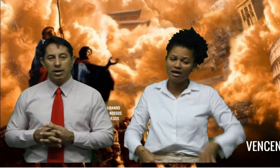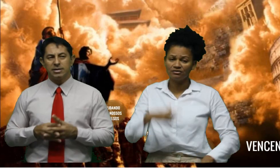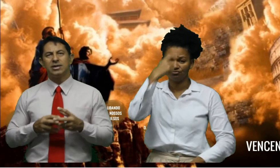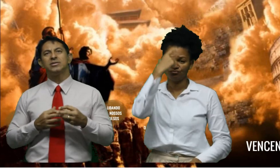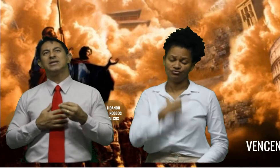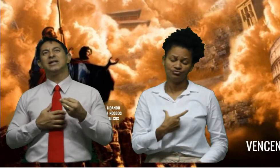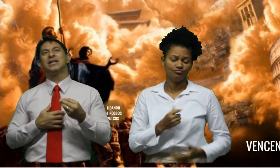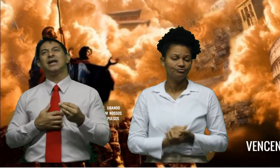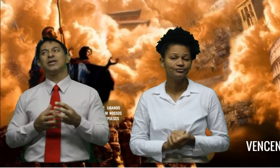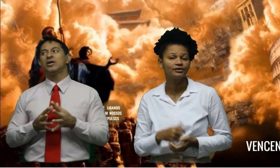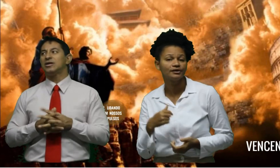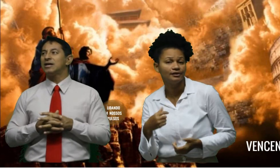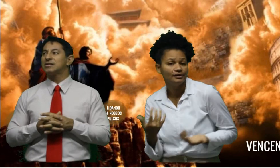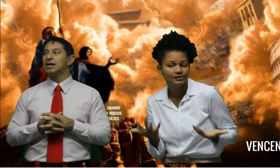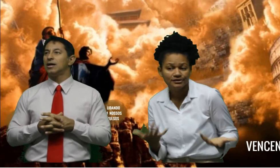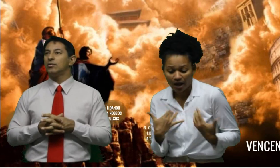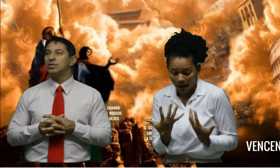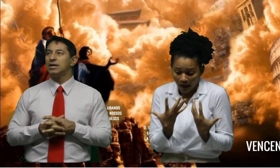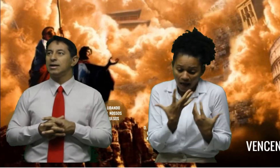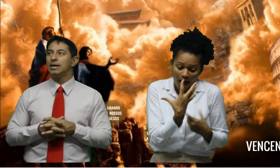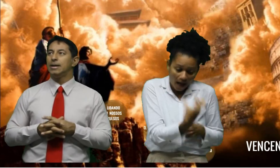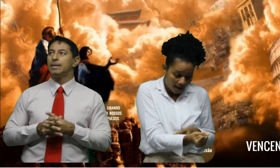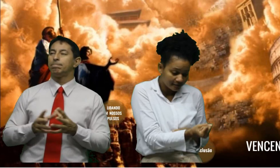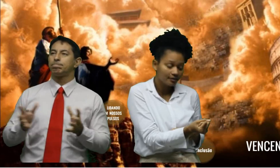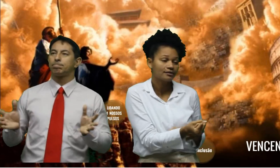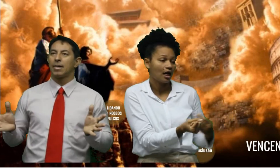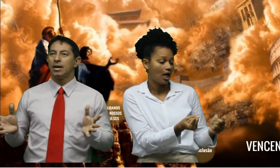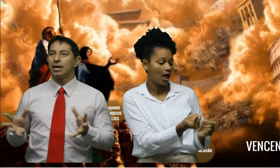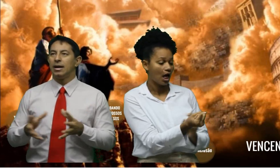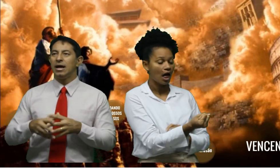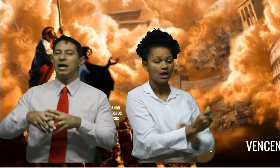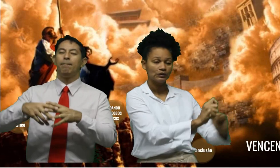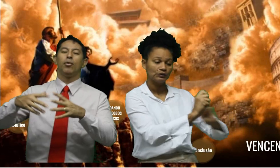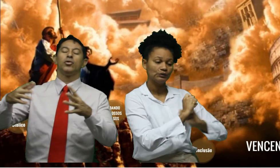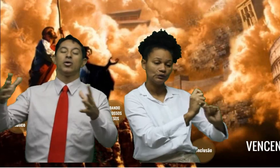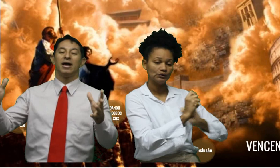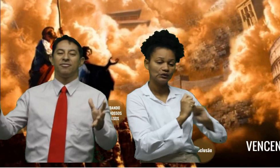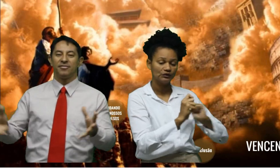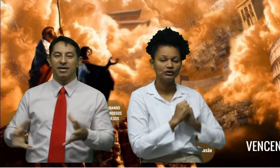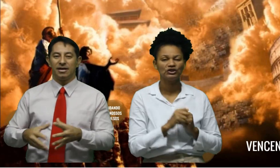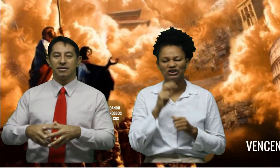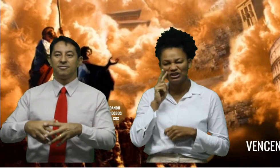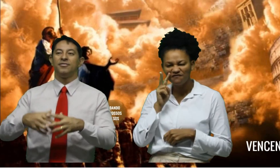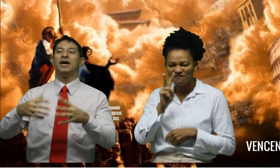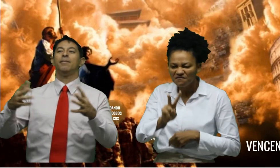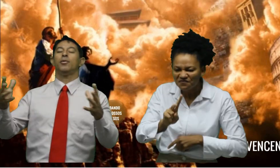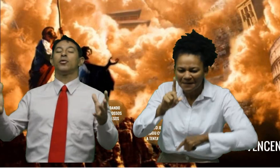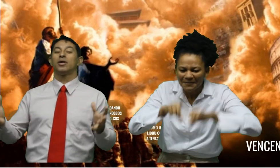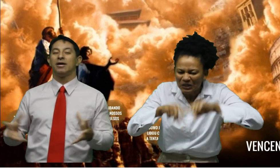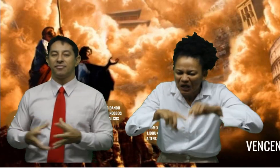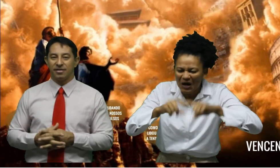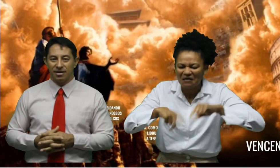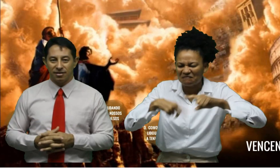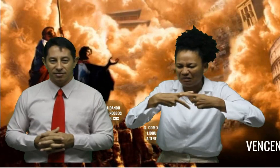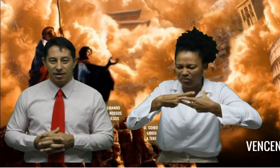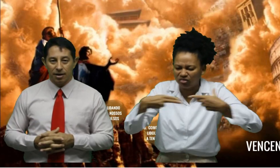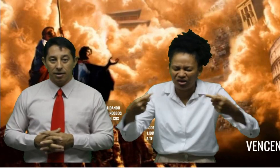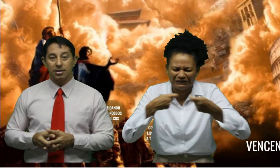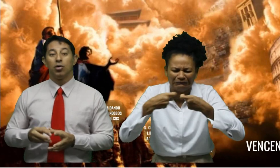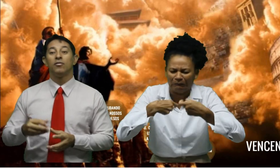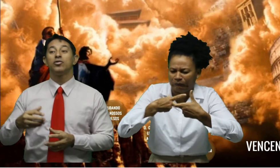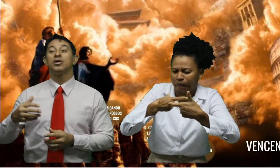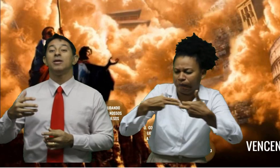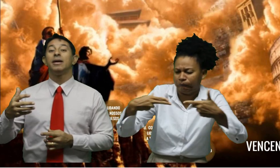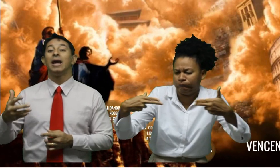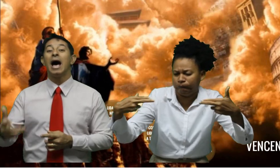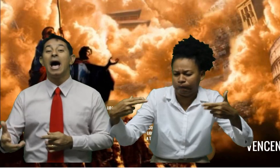tudo. Se eu ceder à tentação de ler pornografias, ver pornografias,